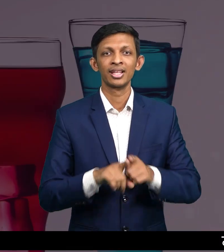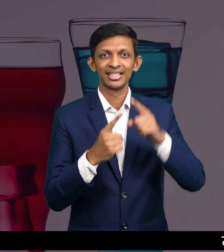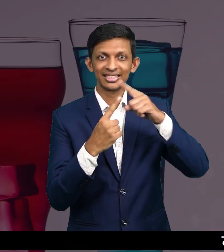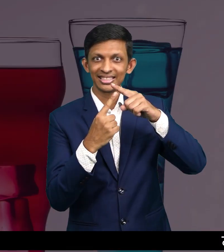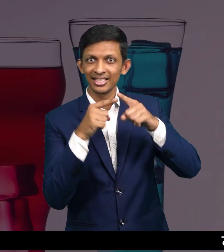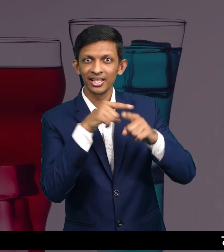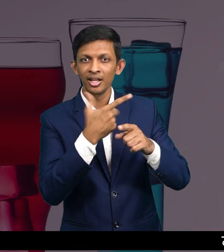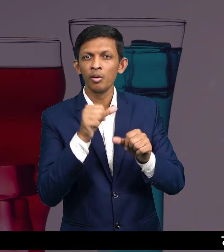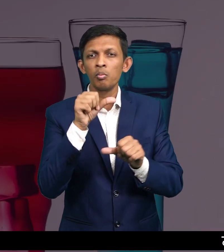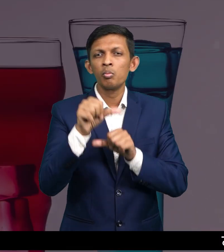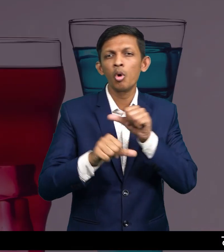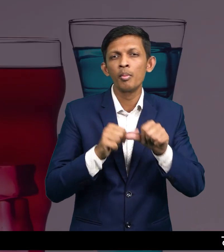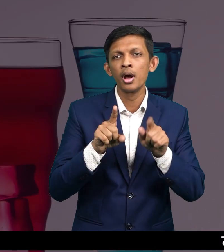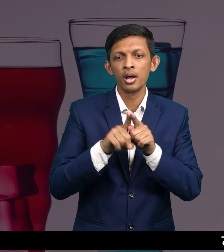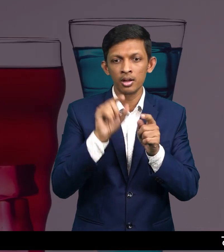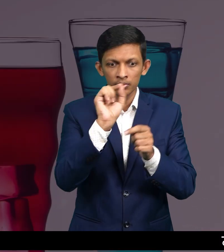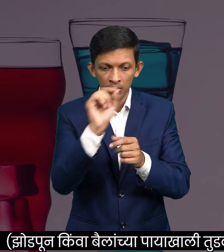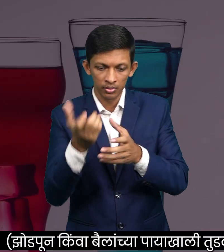मळणी,